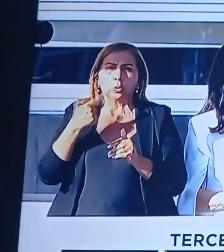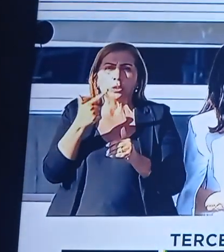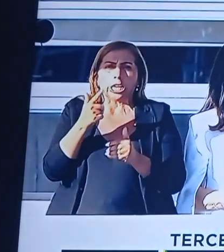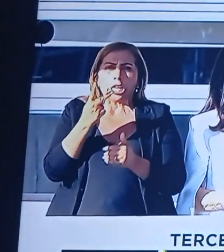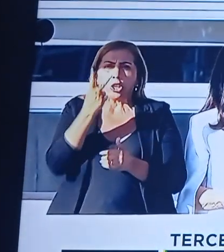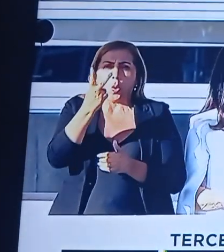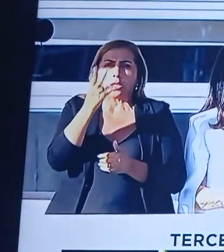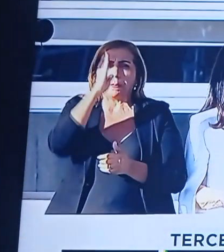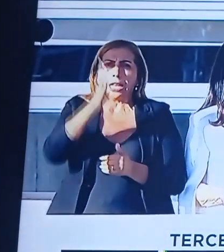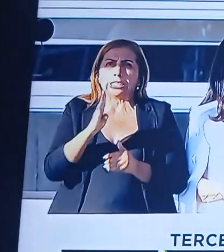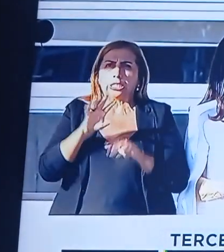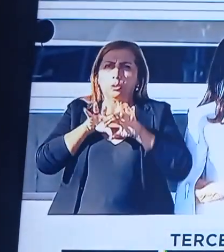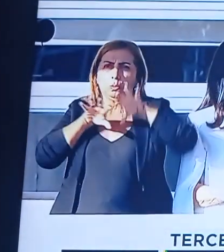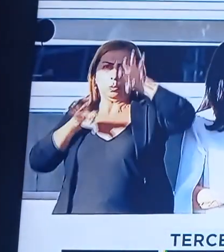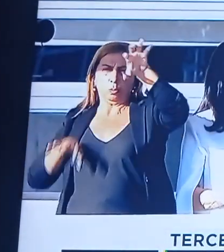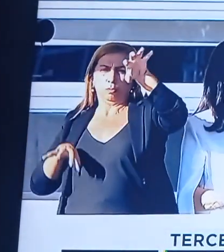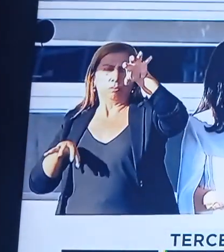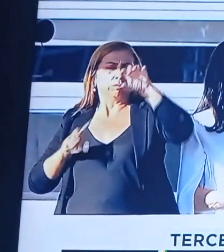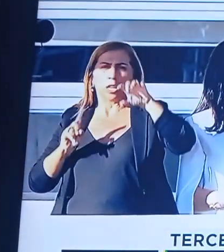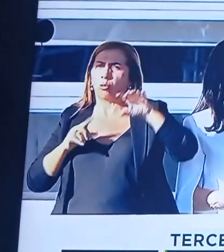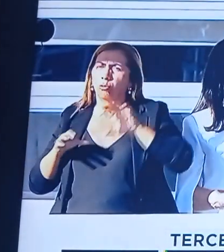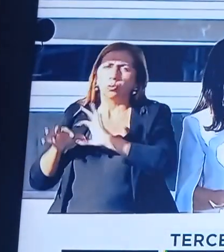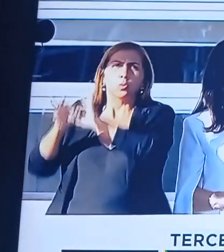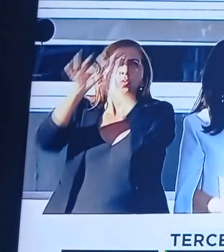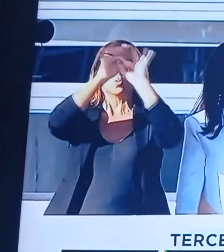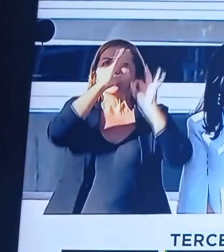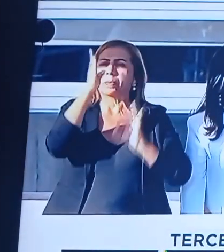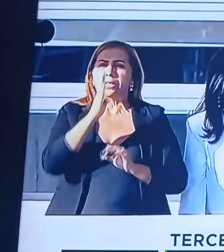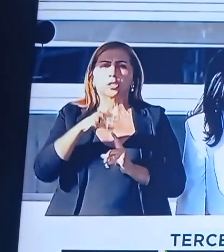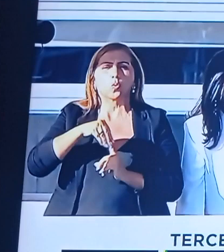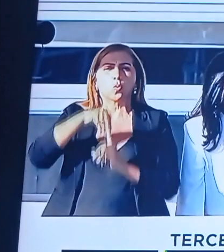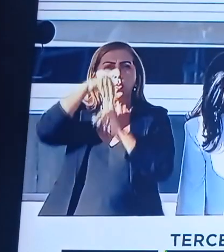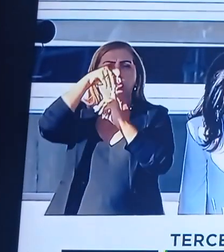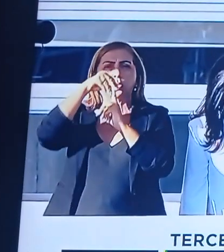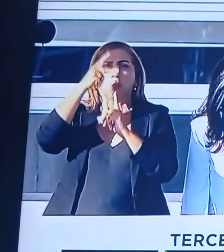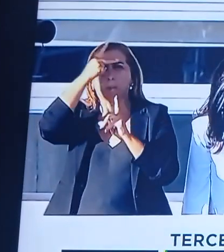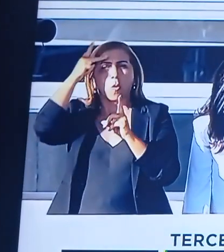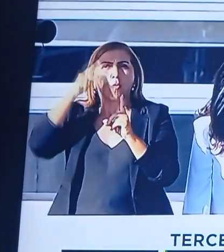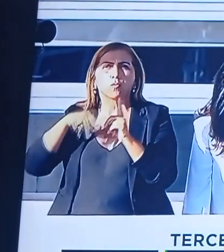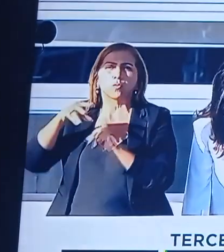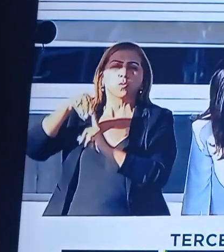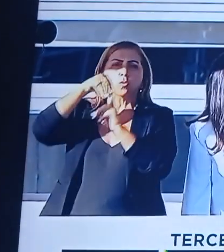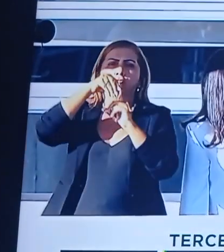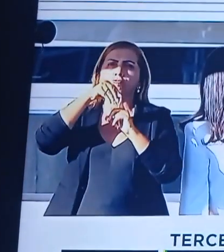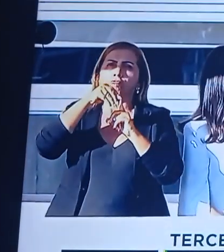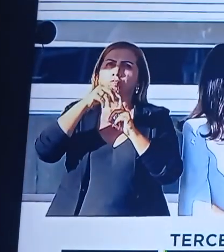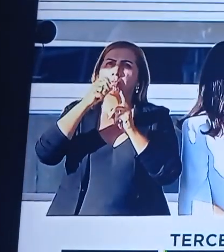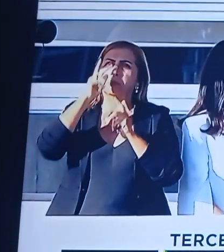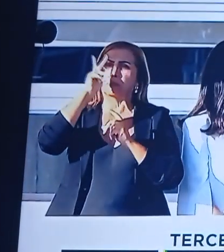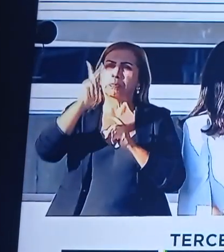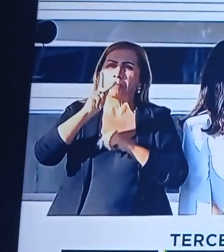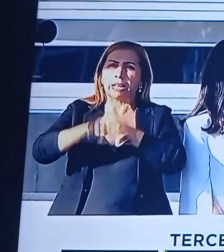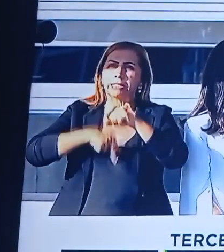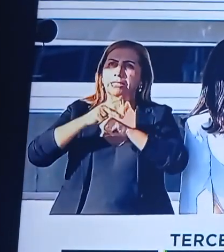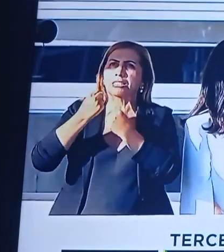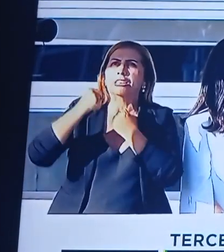Brasis. Somos um único país, um único povo, uma grande nação.